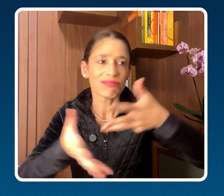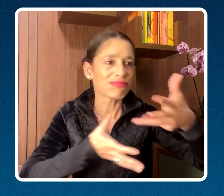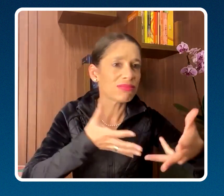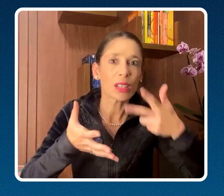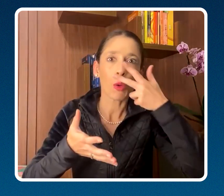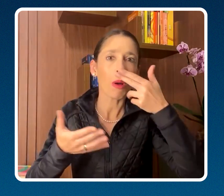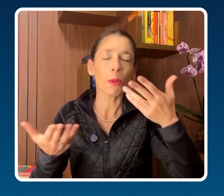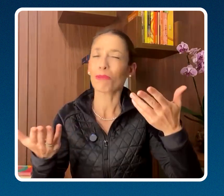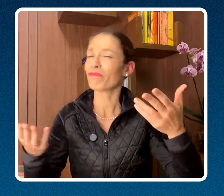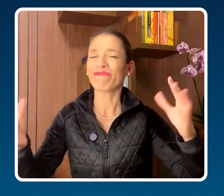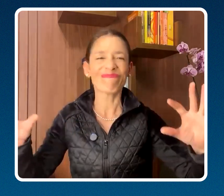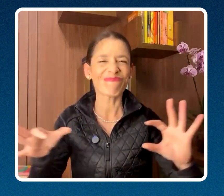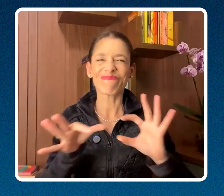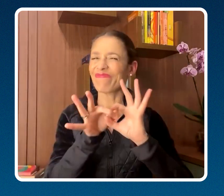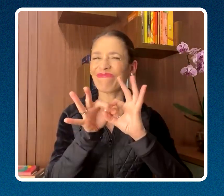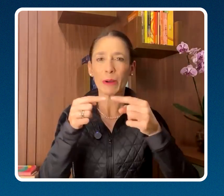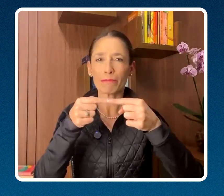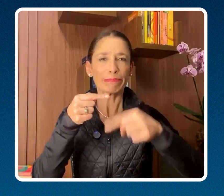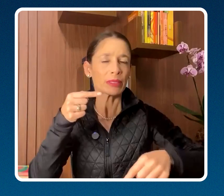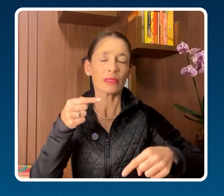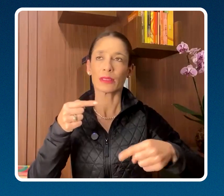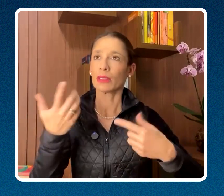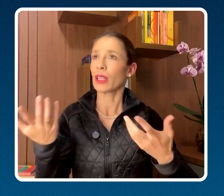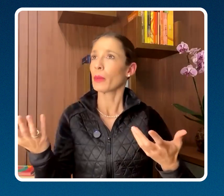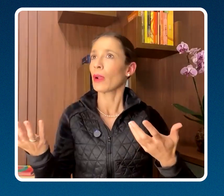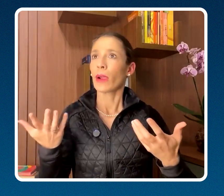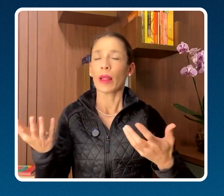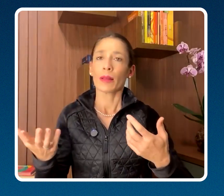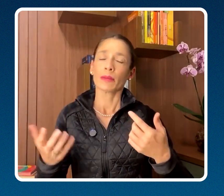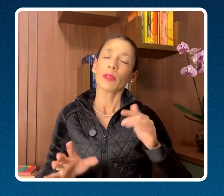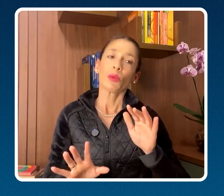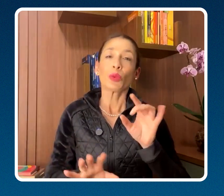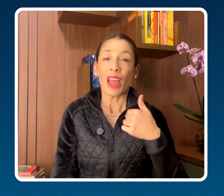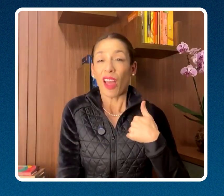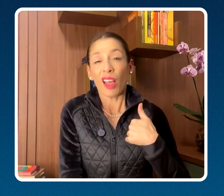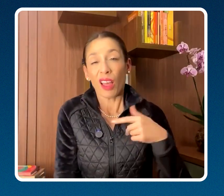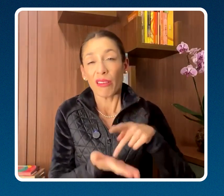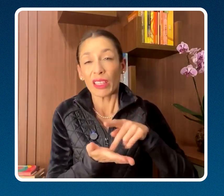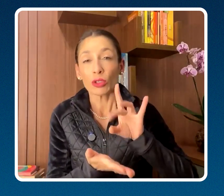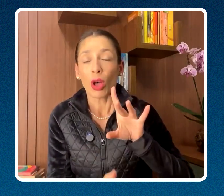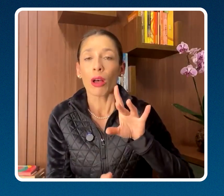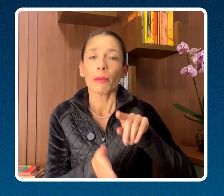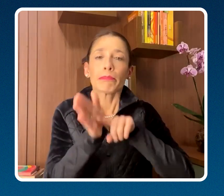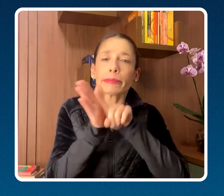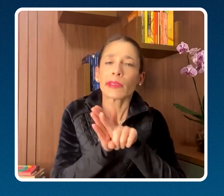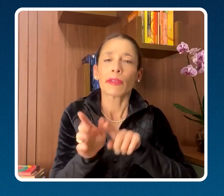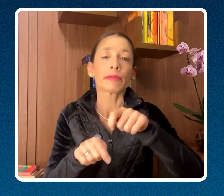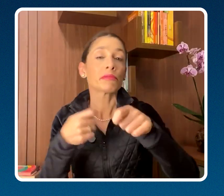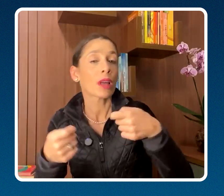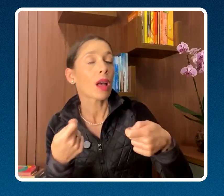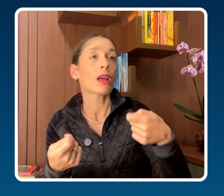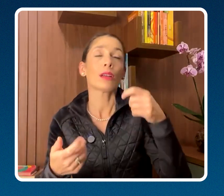um sonho, mas eu também não ia muito à busca, ficava só naquele aprendizado, pesquisando sinais aqui e acolá, e